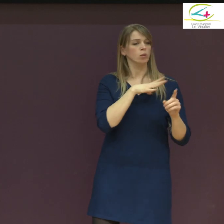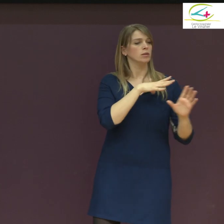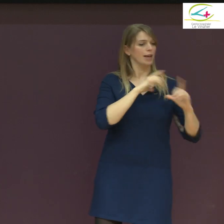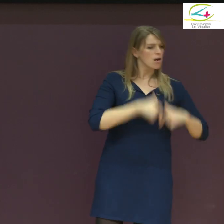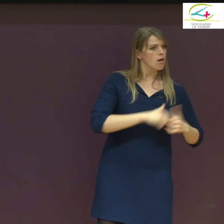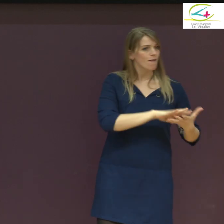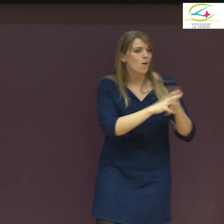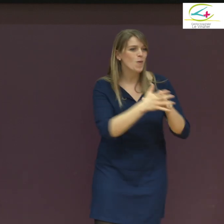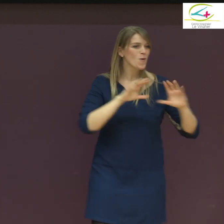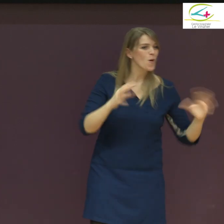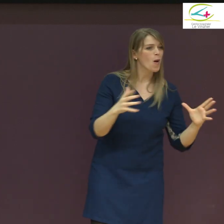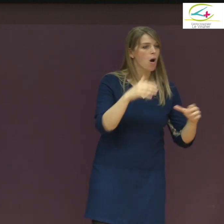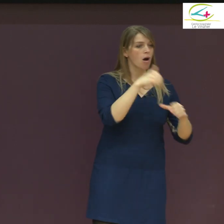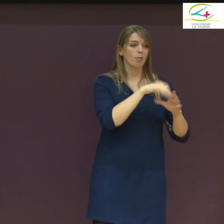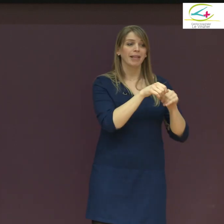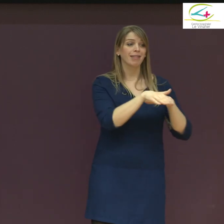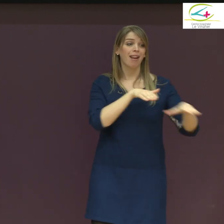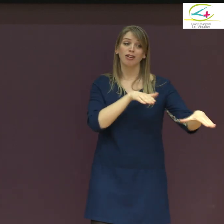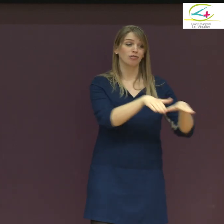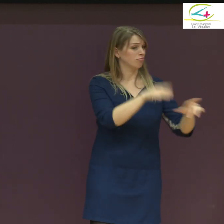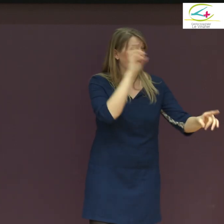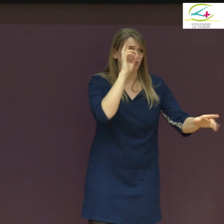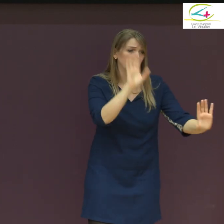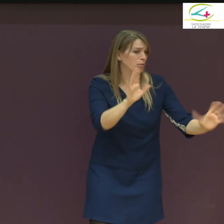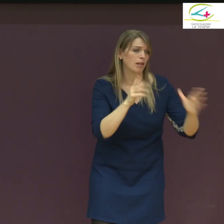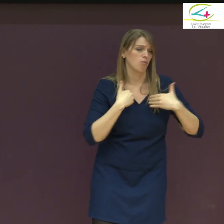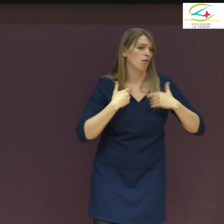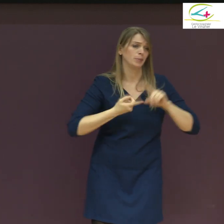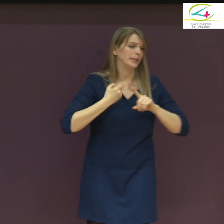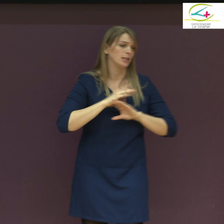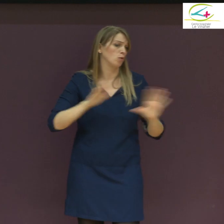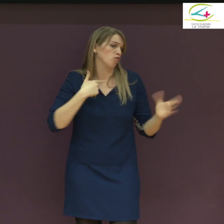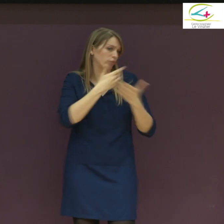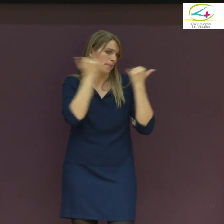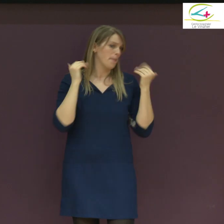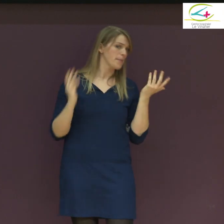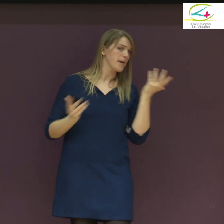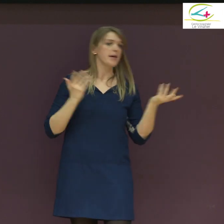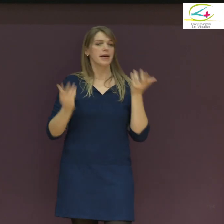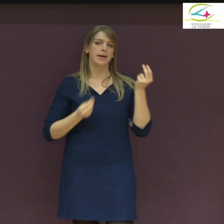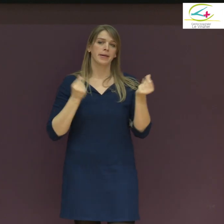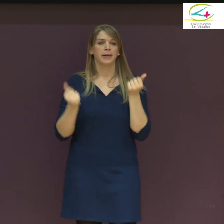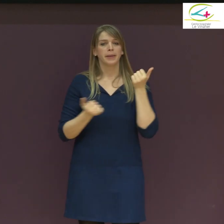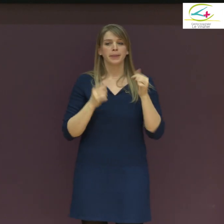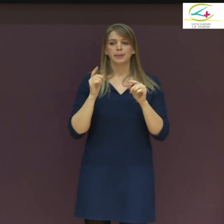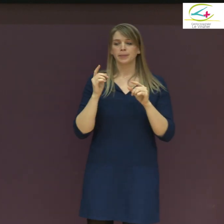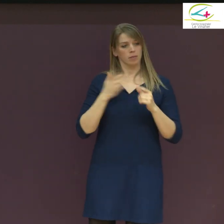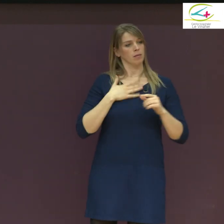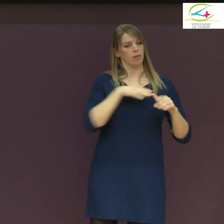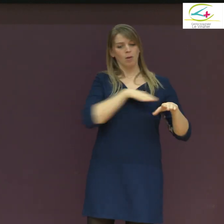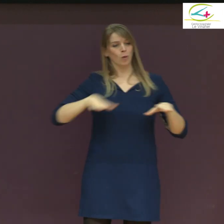a évolué, peut-être qu'elle est en décalage, je ne sais pas, je ne suis pas, encore une fois, expert là-dedans. Mais il y a aussi, nous,